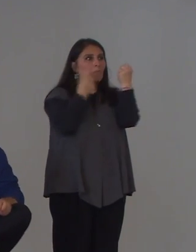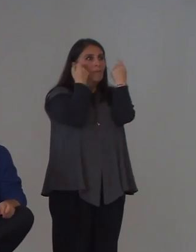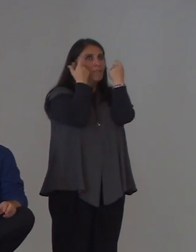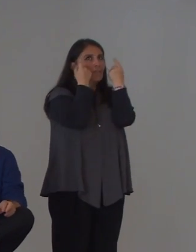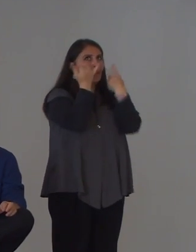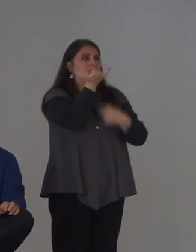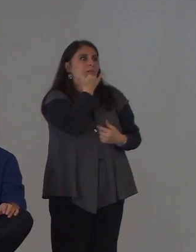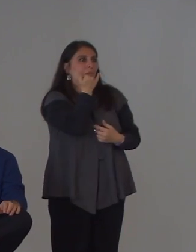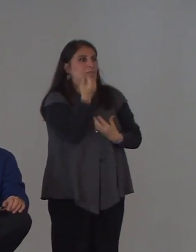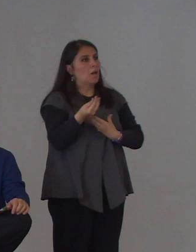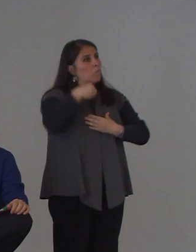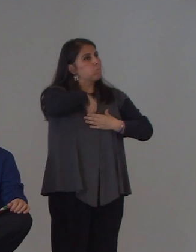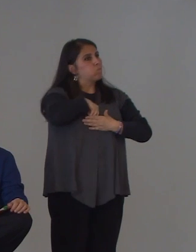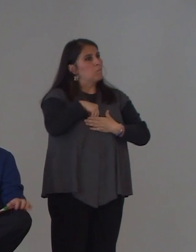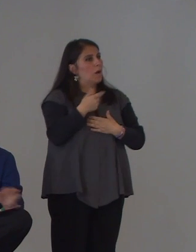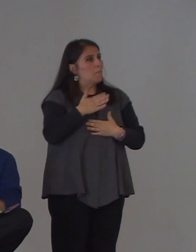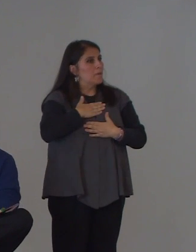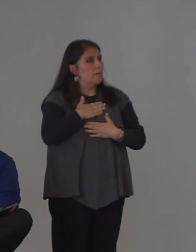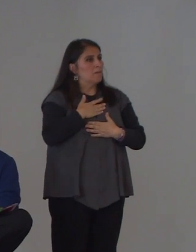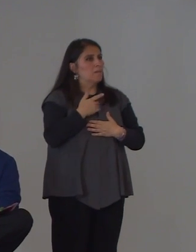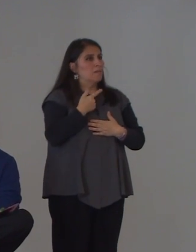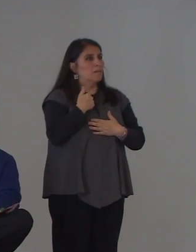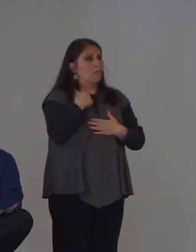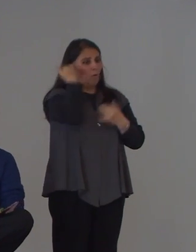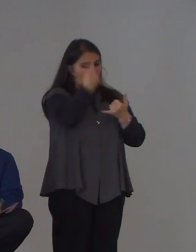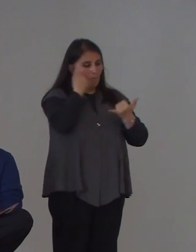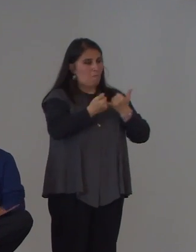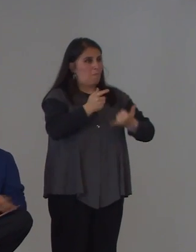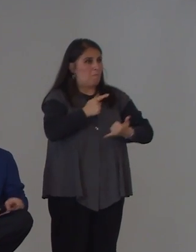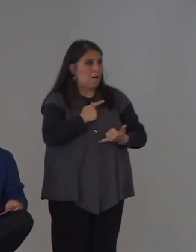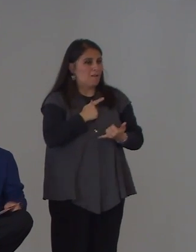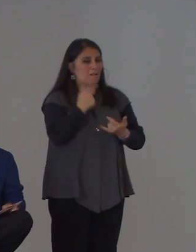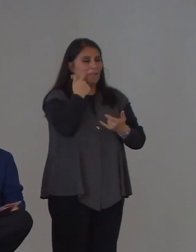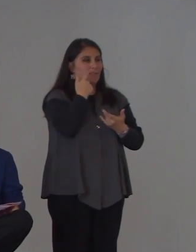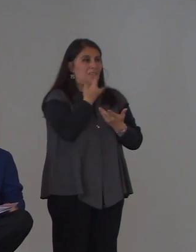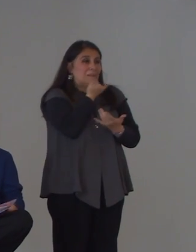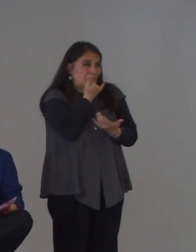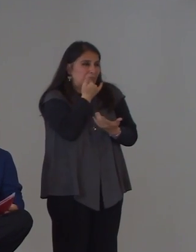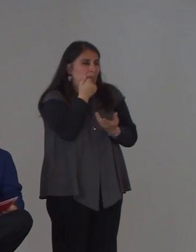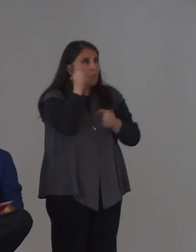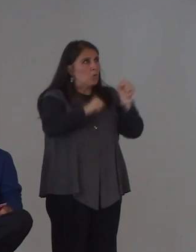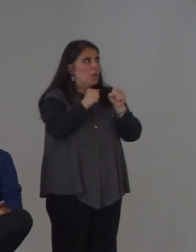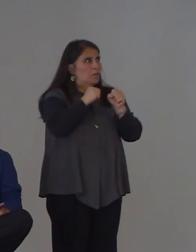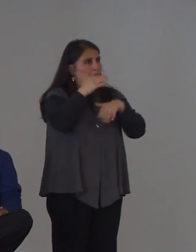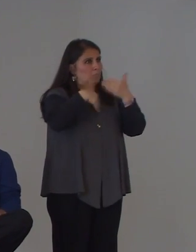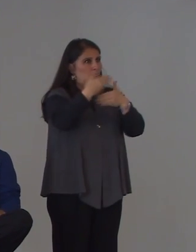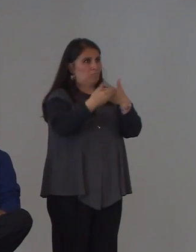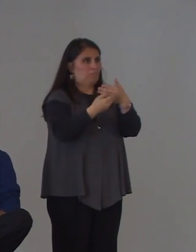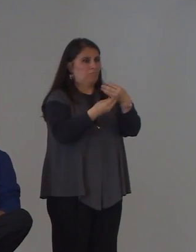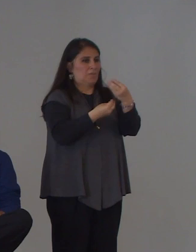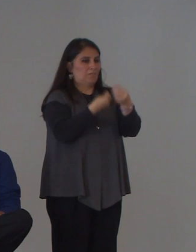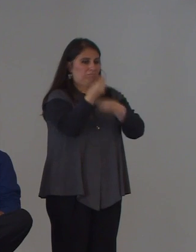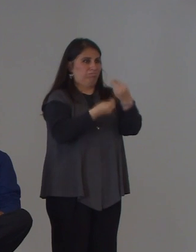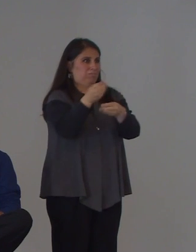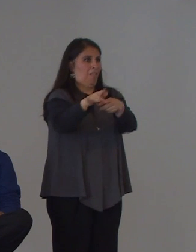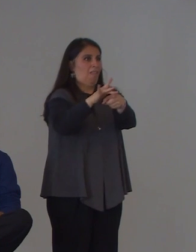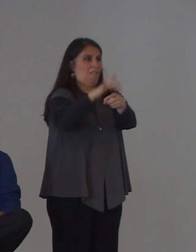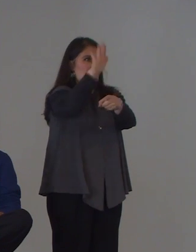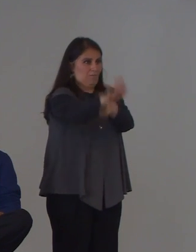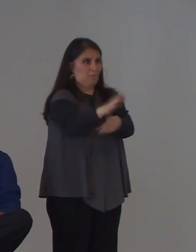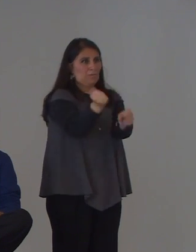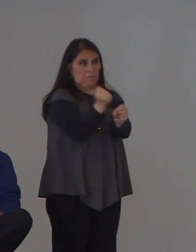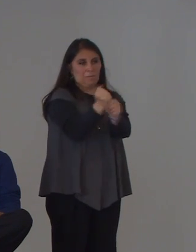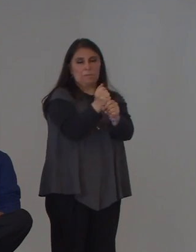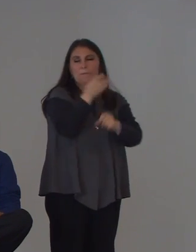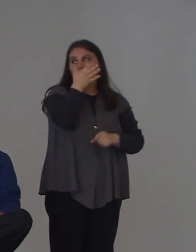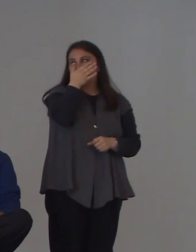qué pasa ahí con uno, con su propia autoestima, etc. Y la otra, digamos,